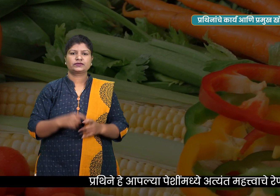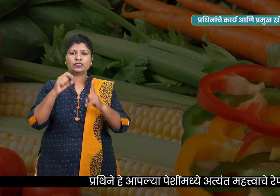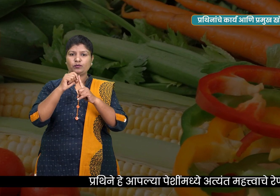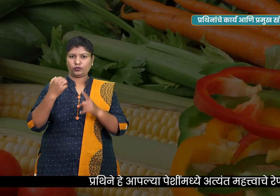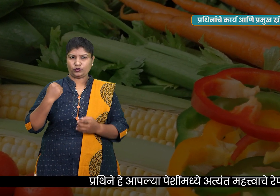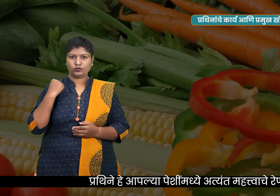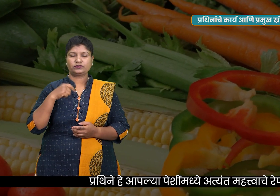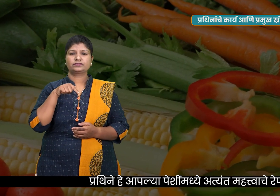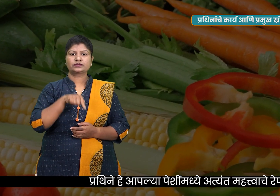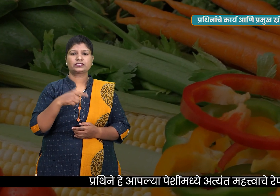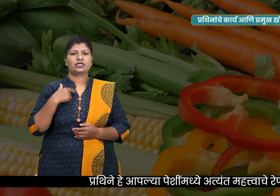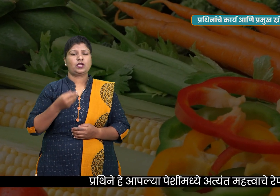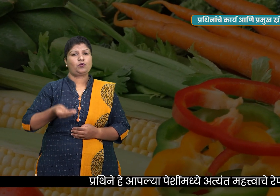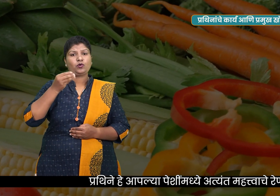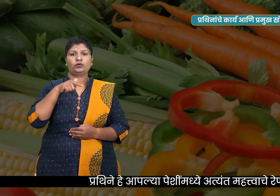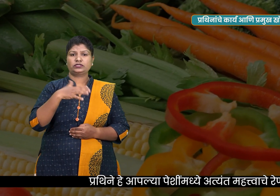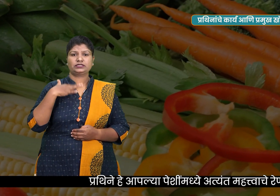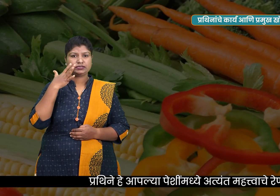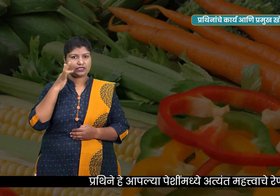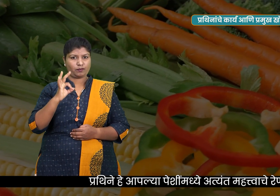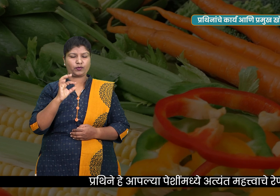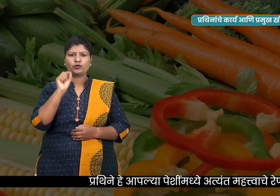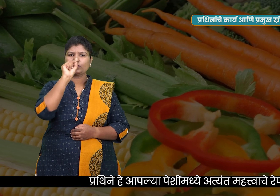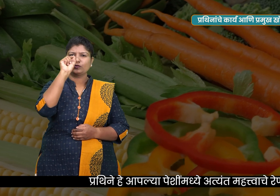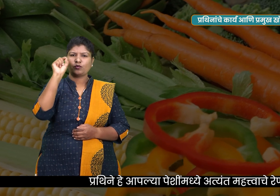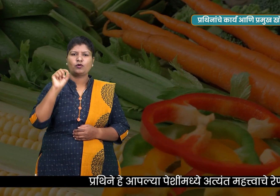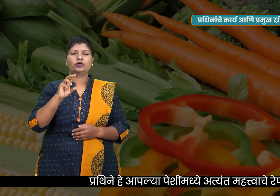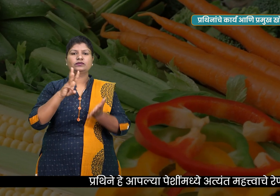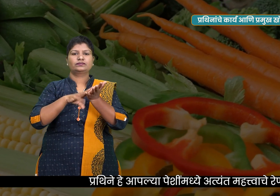प्रथिने हे आपल्या पेशींमध्ये अत्यंत महत्त्वाचे रेणू आहेत